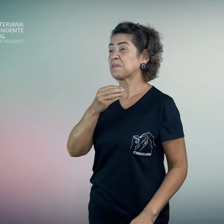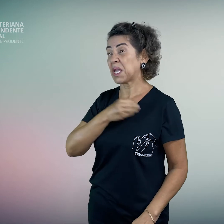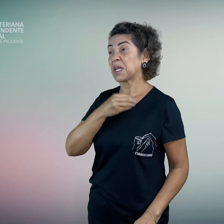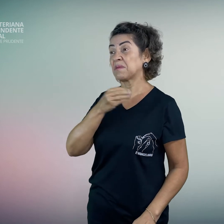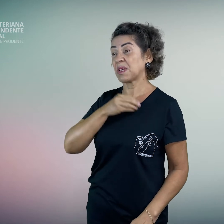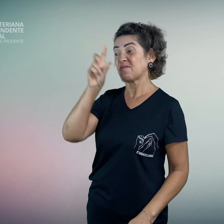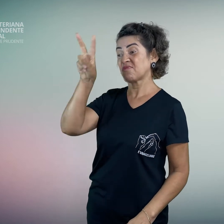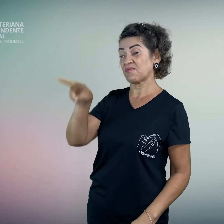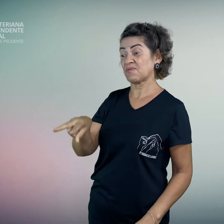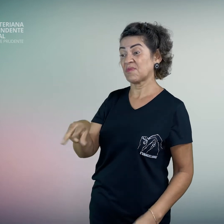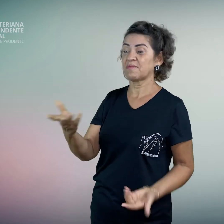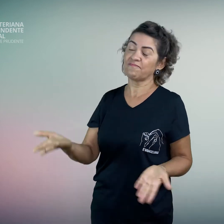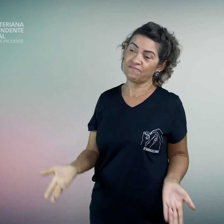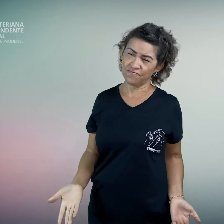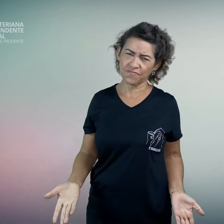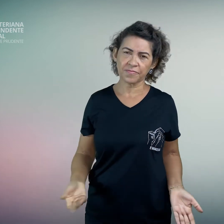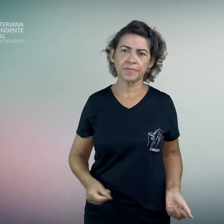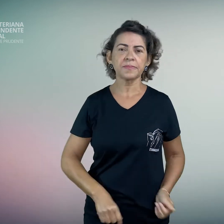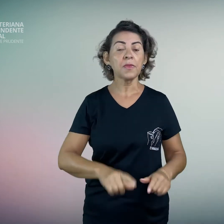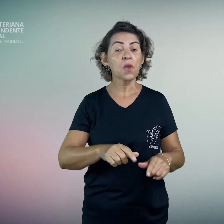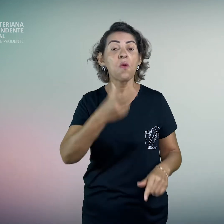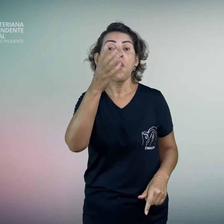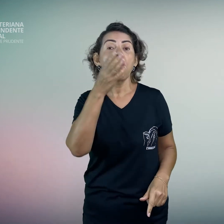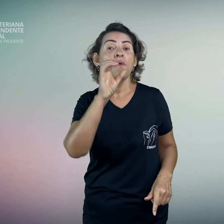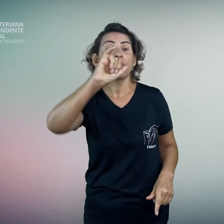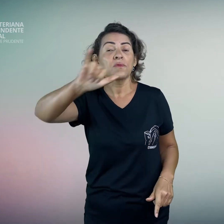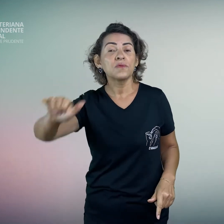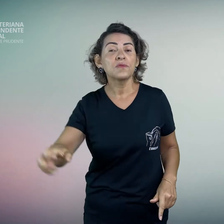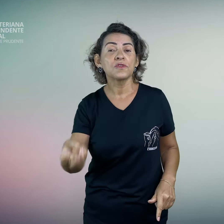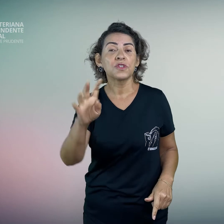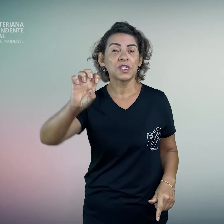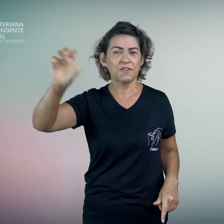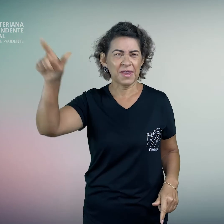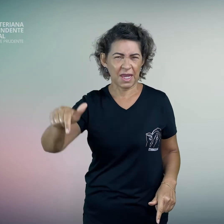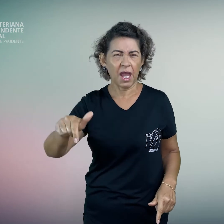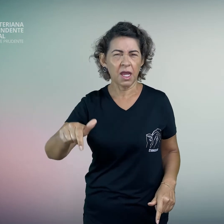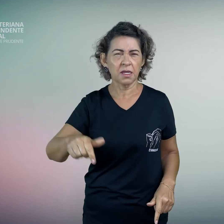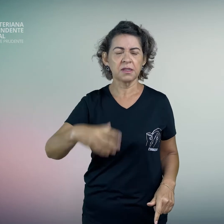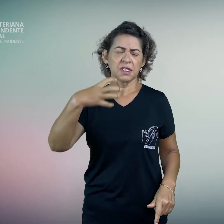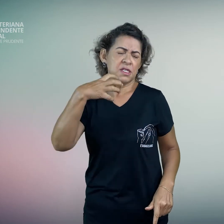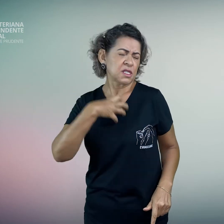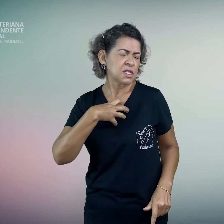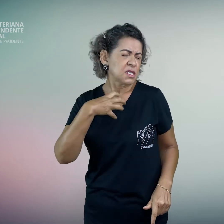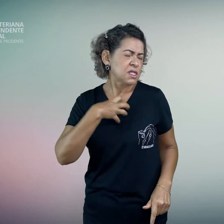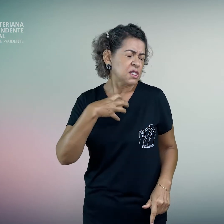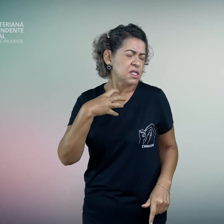Desde o ventre de sua mãe, Jefté com certeza experimentou o sentimento de rejeição.